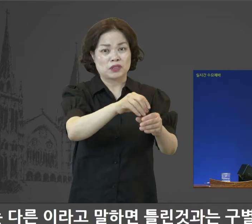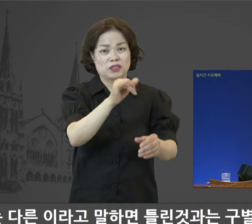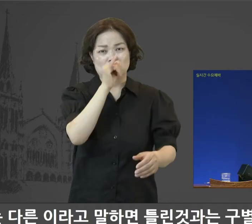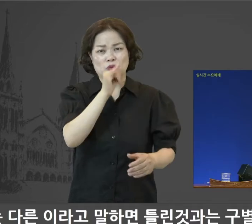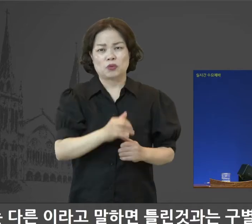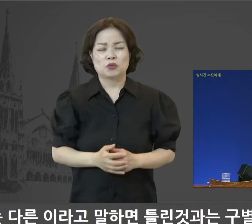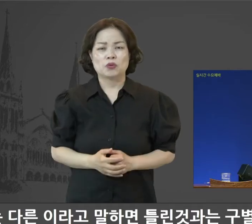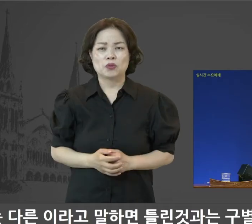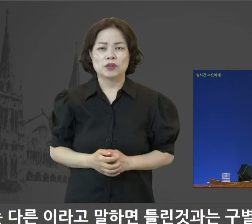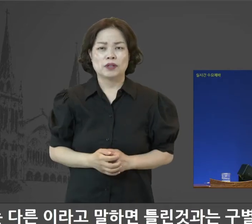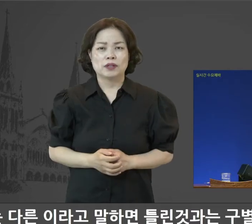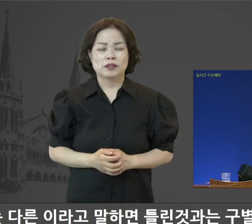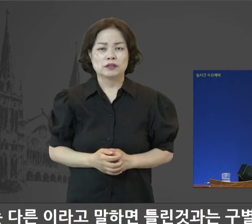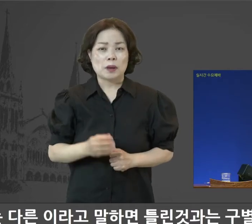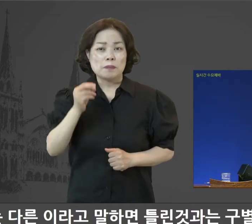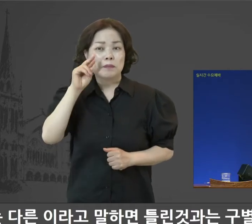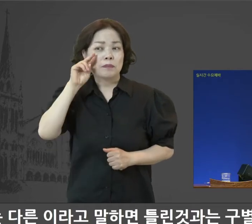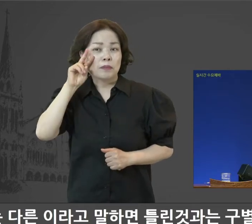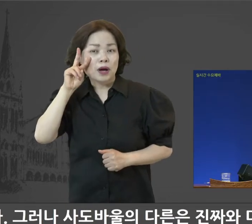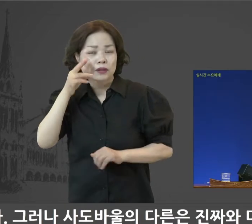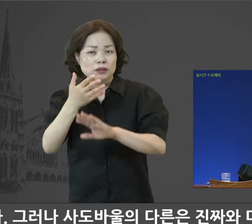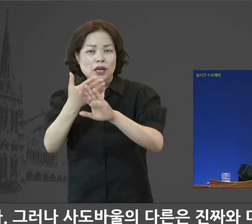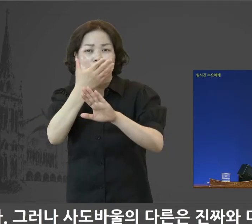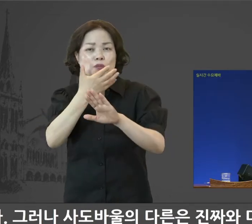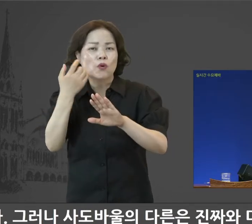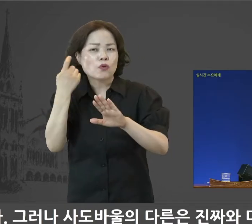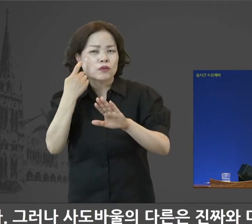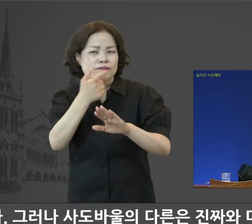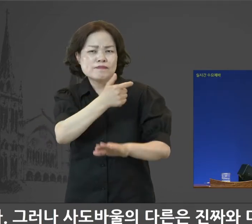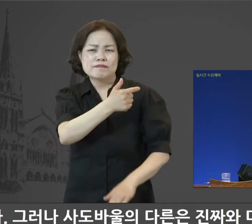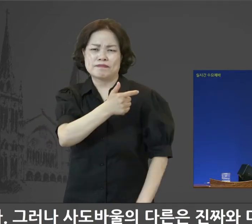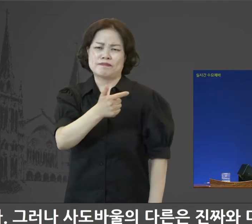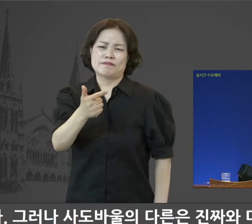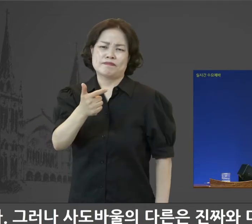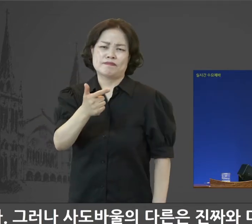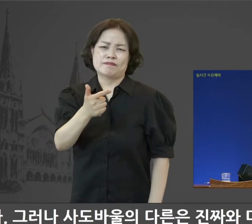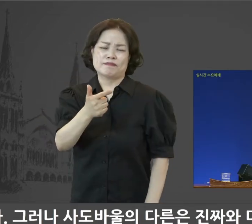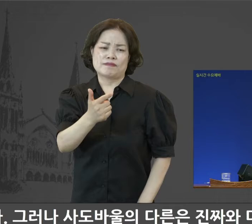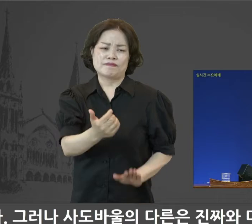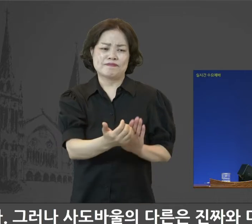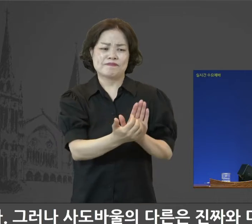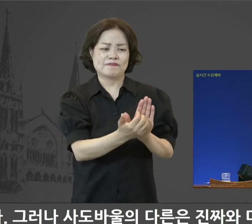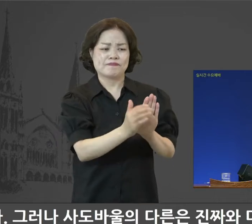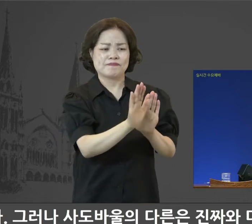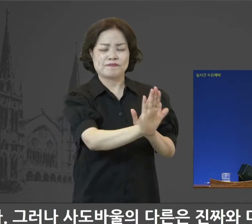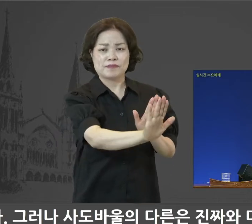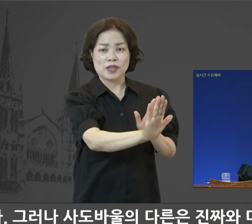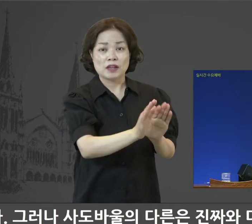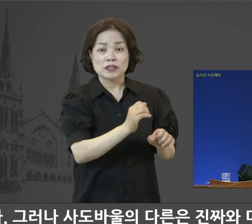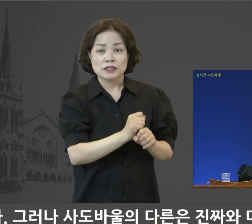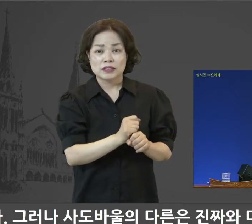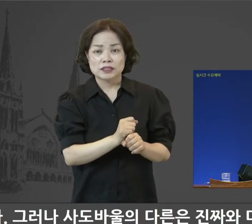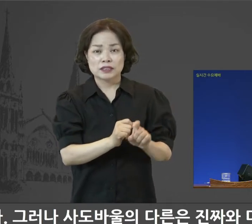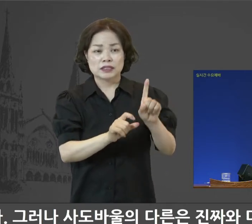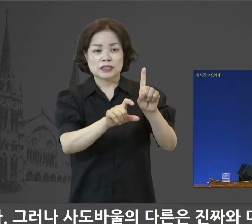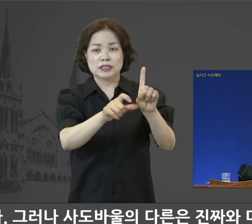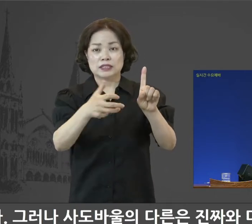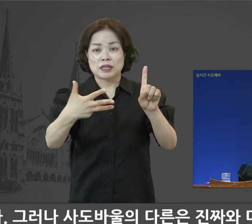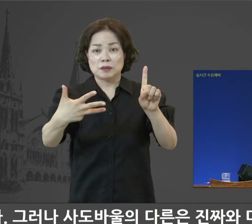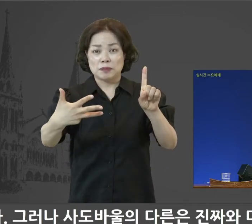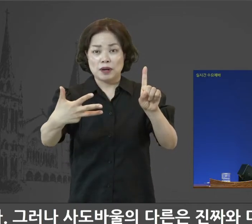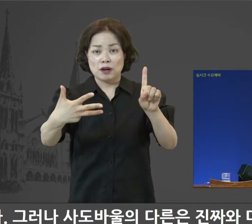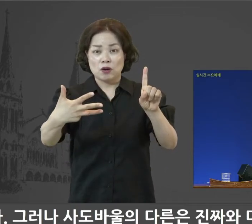강합니다. 그래서 바울은 이 다른 복음을 매우 경계했습니다. 심지어 1장 8절에